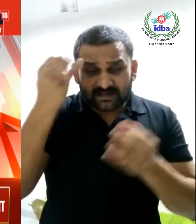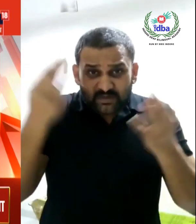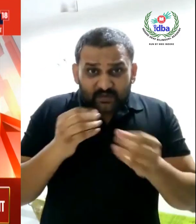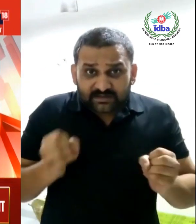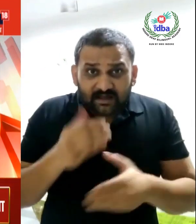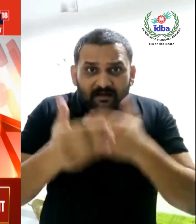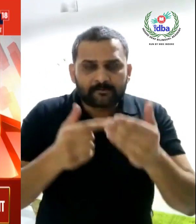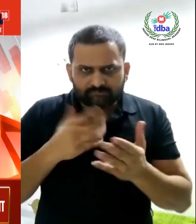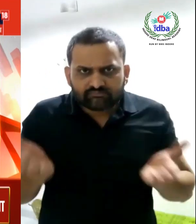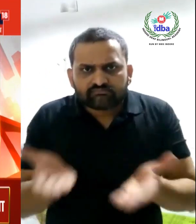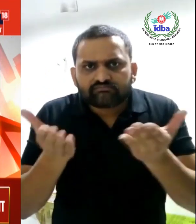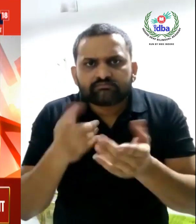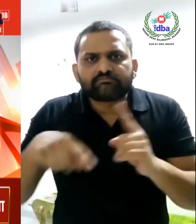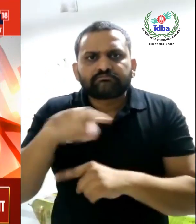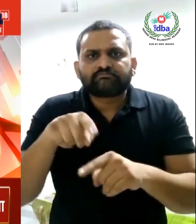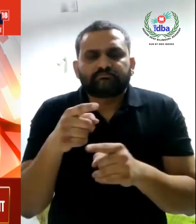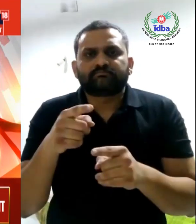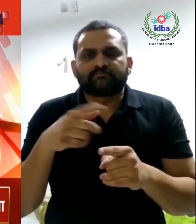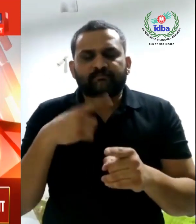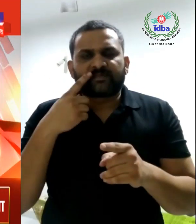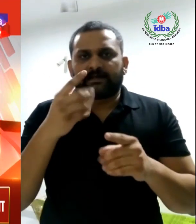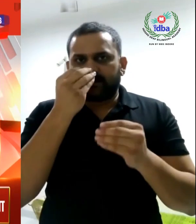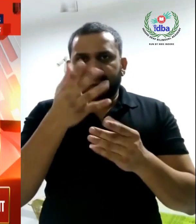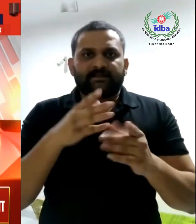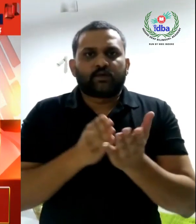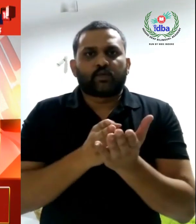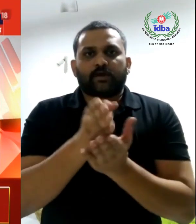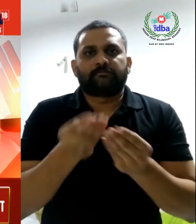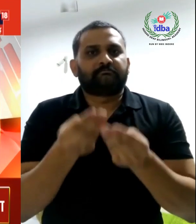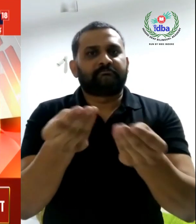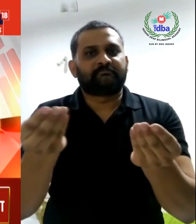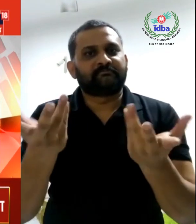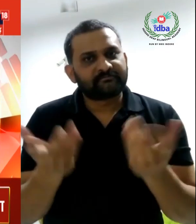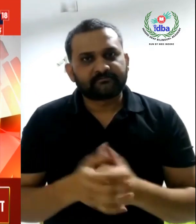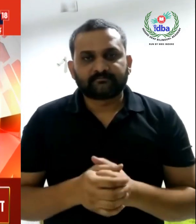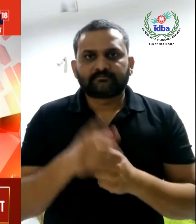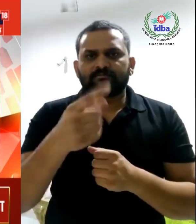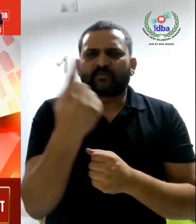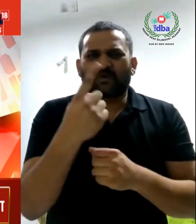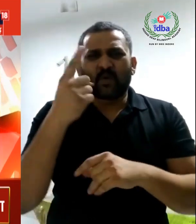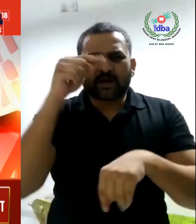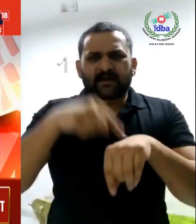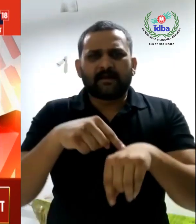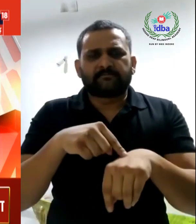प्रोत्साहित करने के लिए यह व्यवस्था की गई है। कि उन्हें केवल